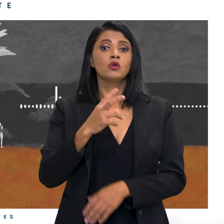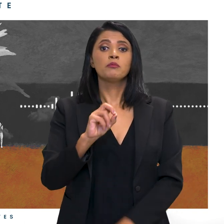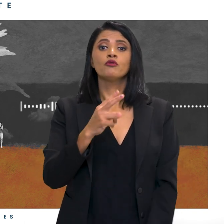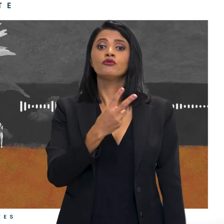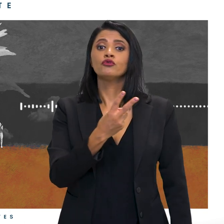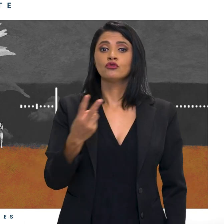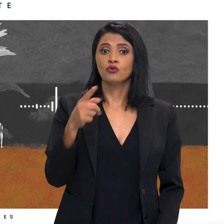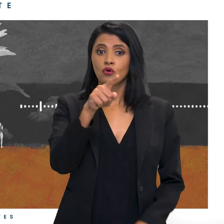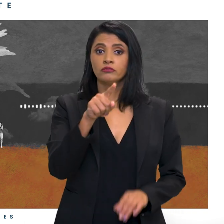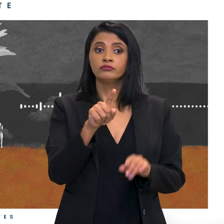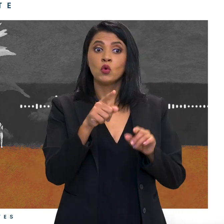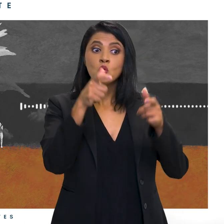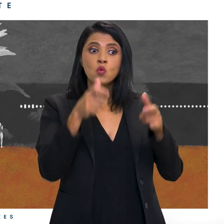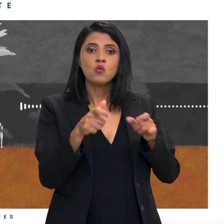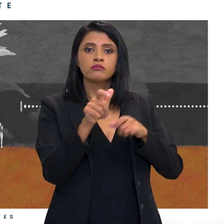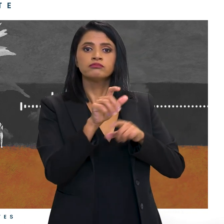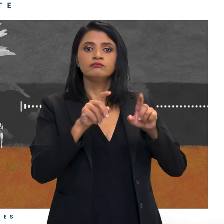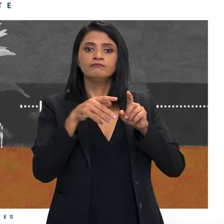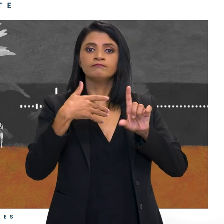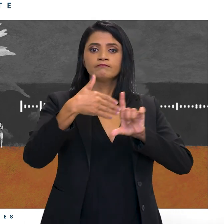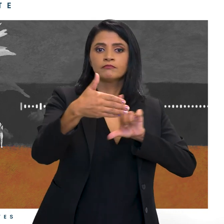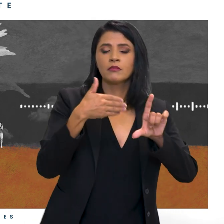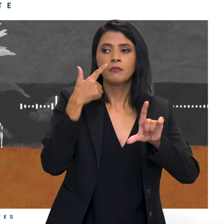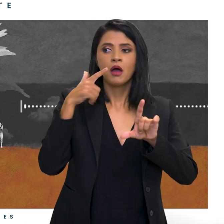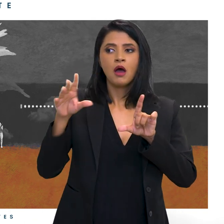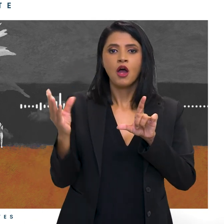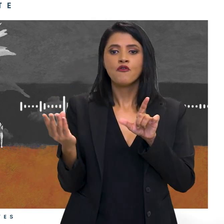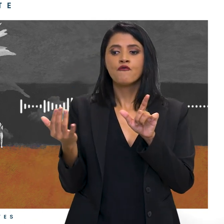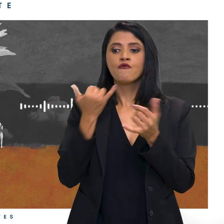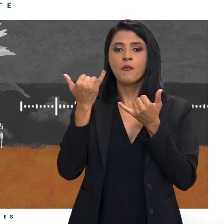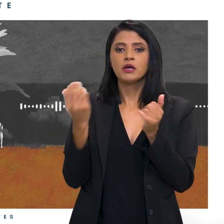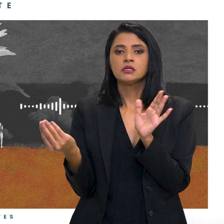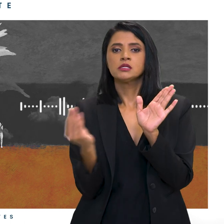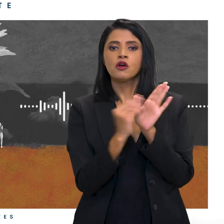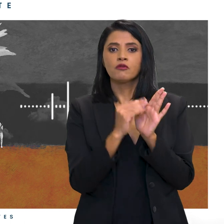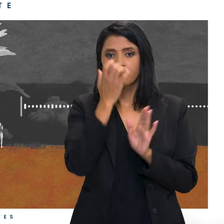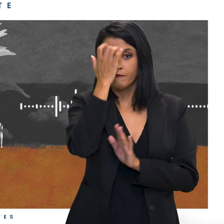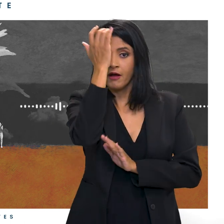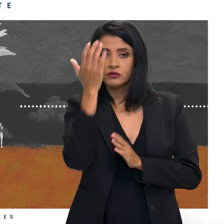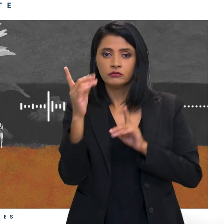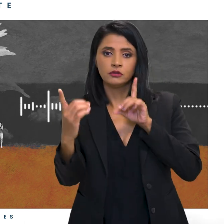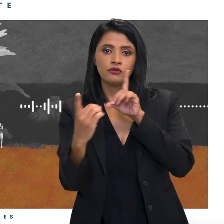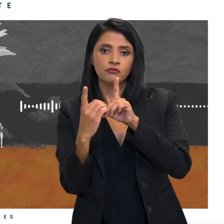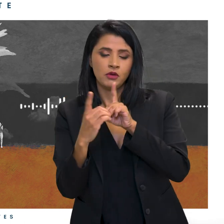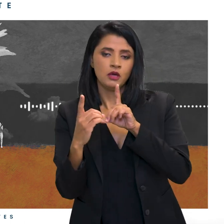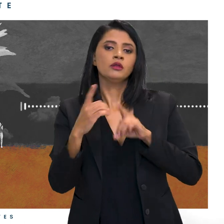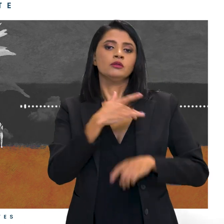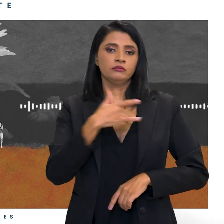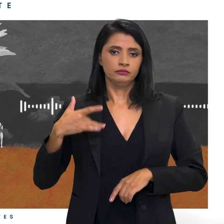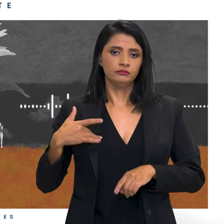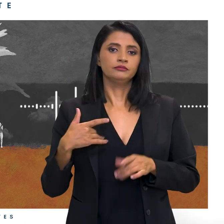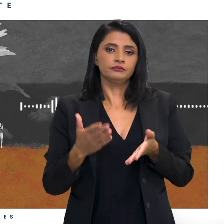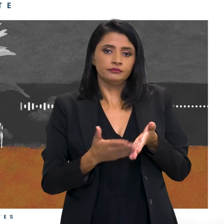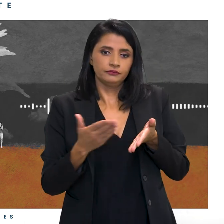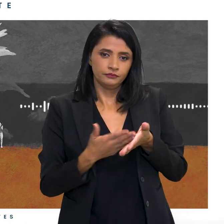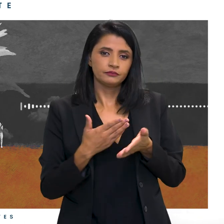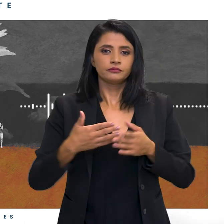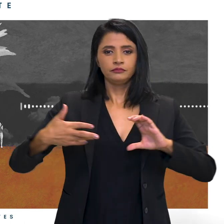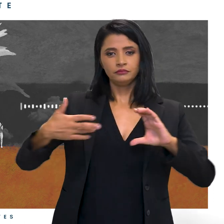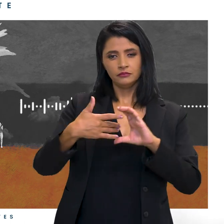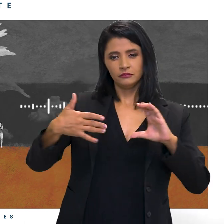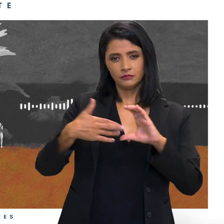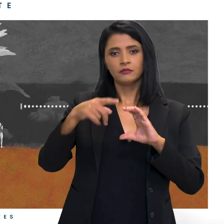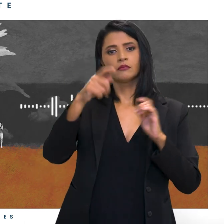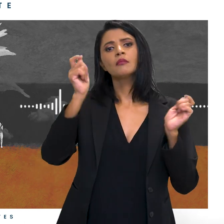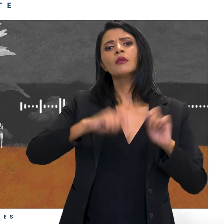um instrumento para reunir as informações de pessoas com doenças raras e facilitar o acompanhamento pelas equipes de saúde. A caderneta do raro,